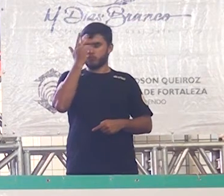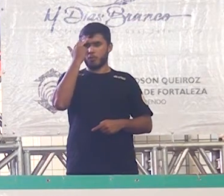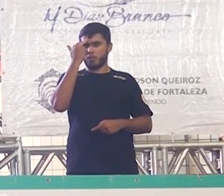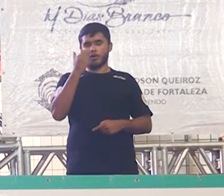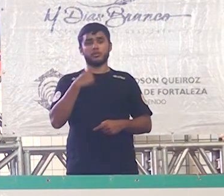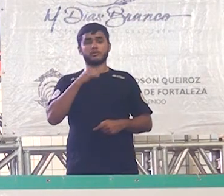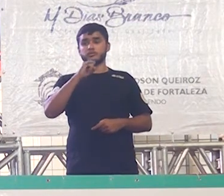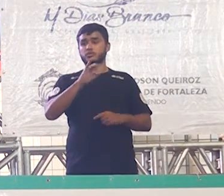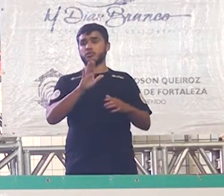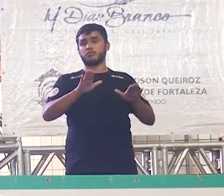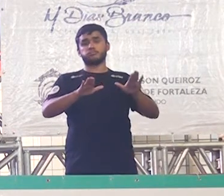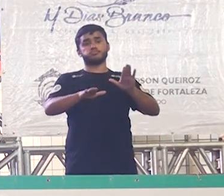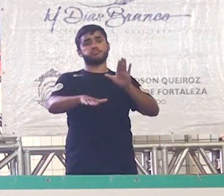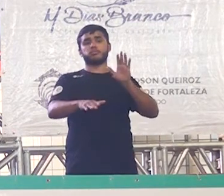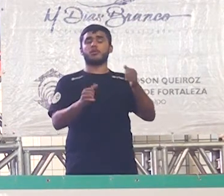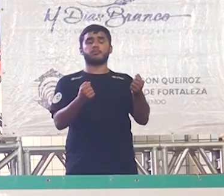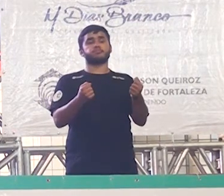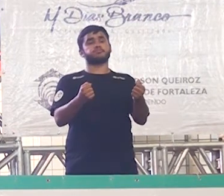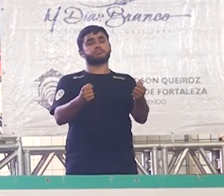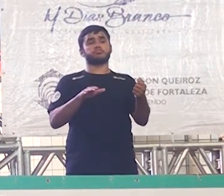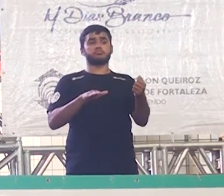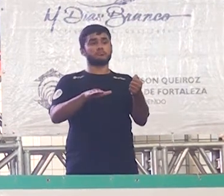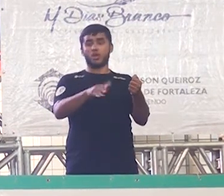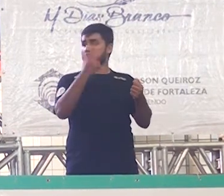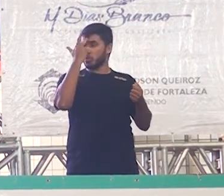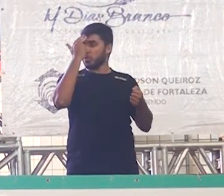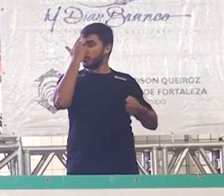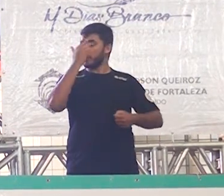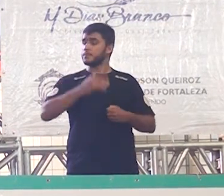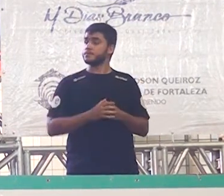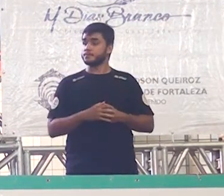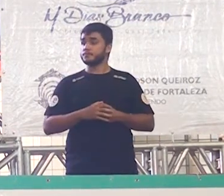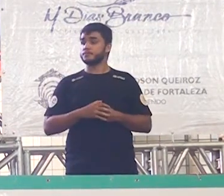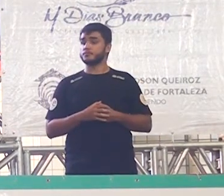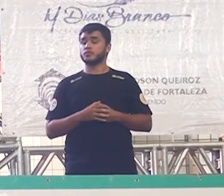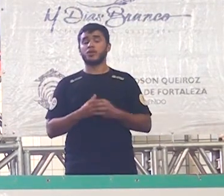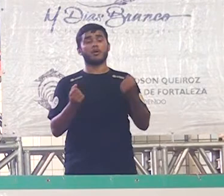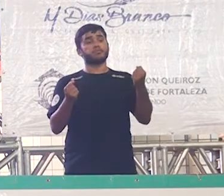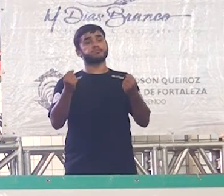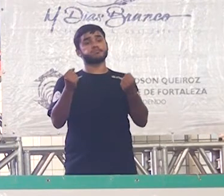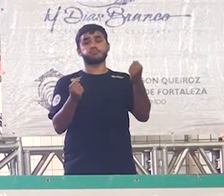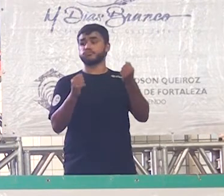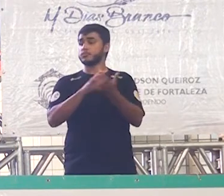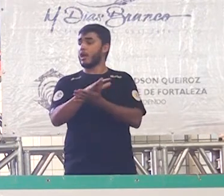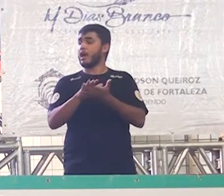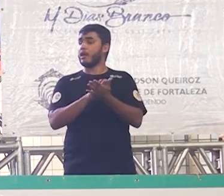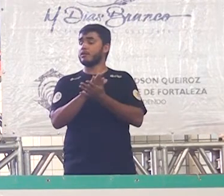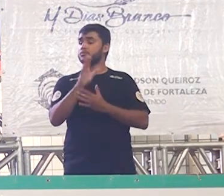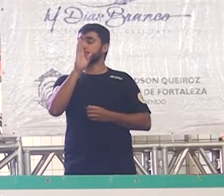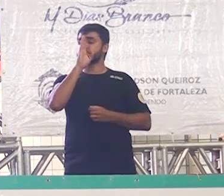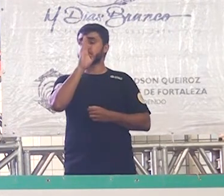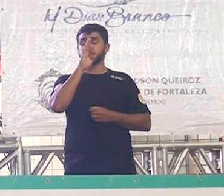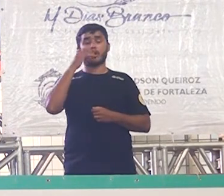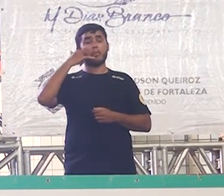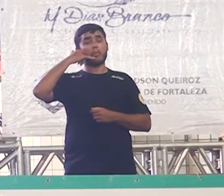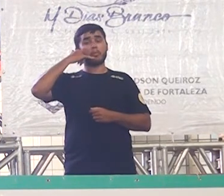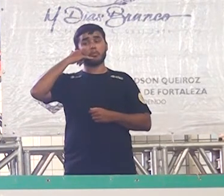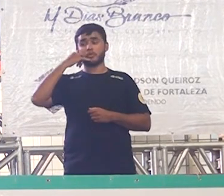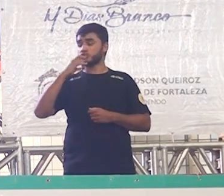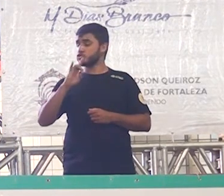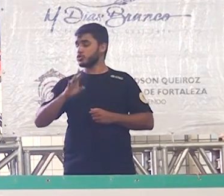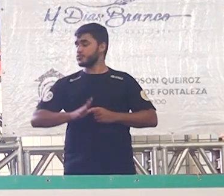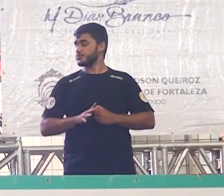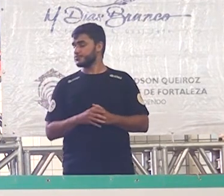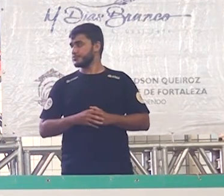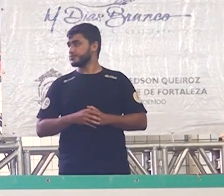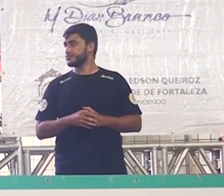eu estou acelerando, eu mantenho a aceleração. O tempo de reação é o tempo em que eu fico sem tomar nenhuma atitude. Bom, vamos